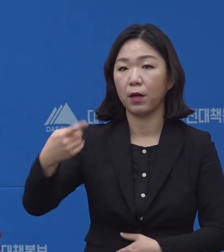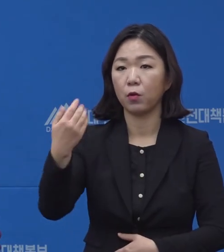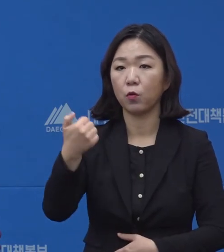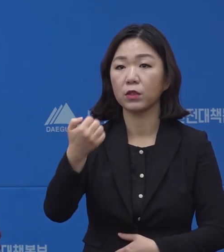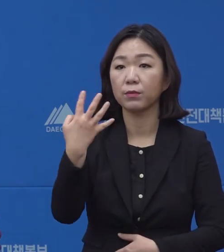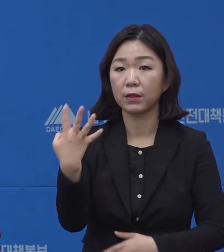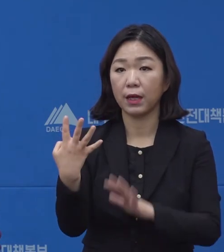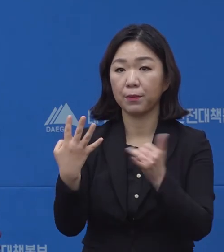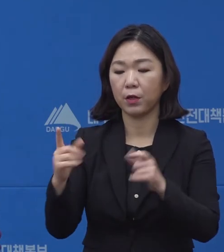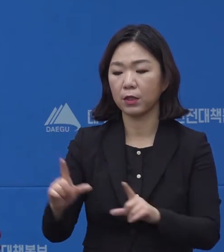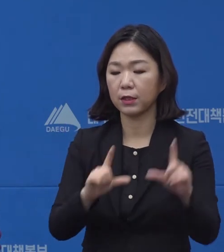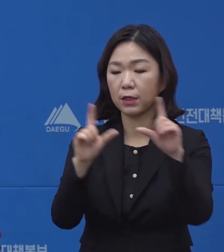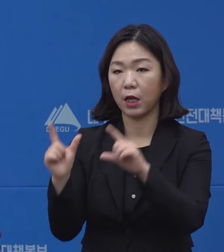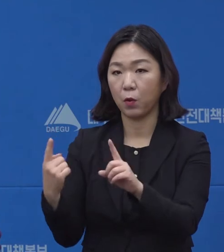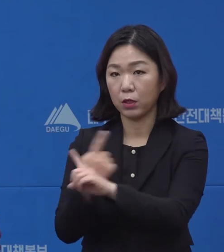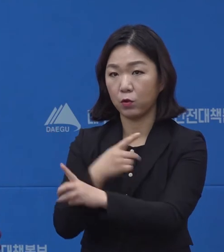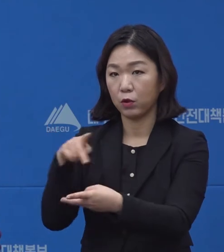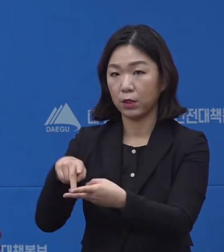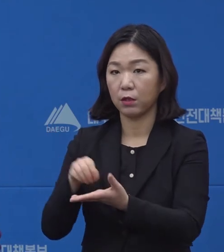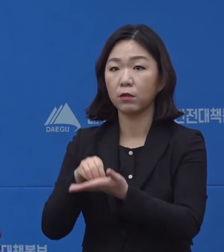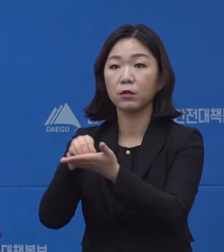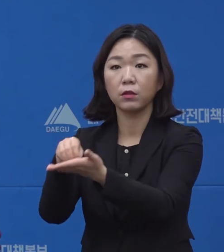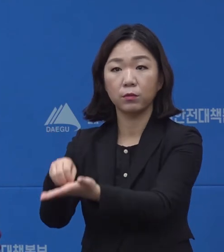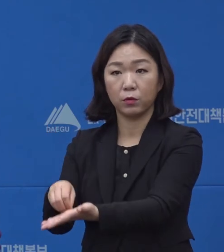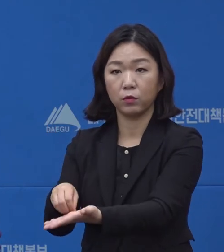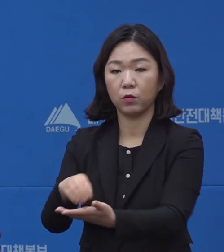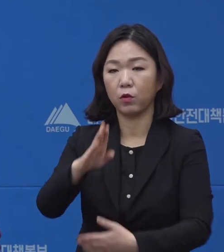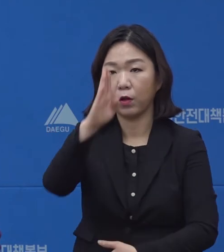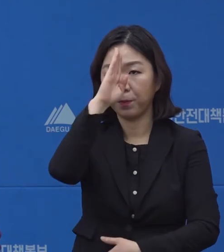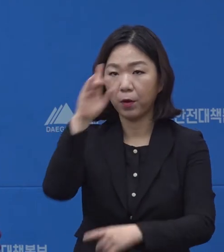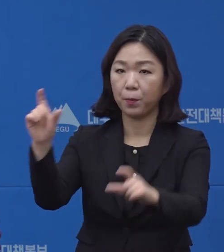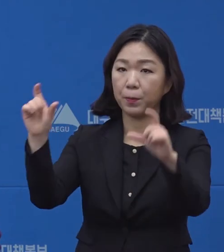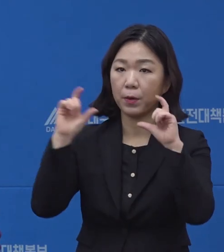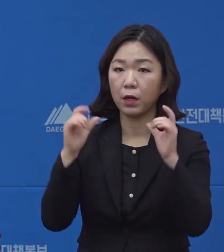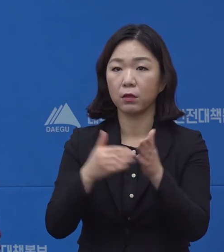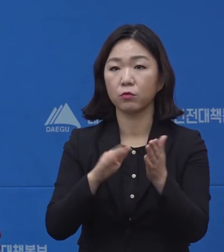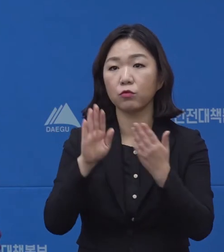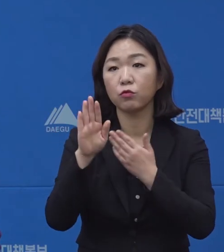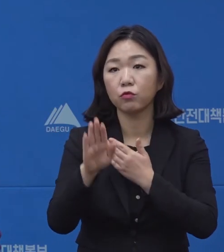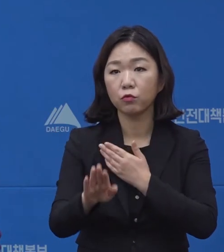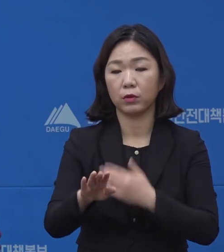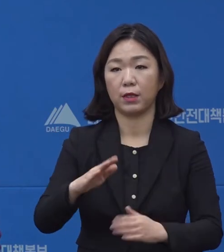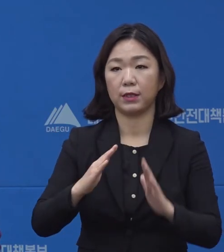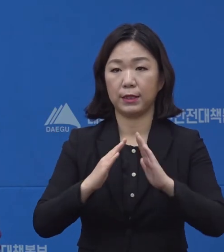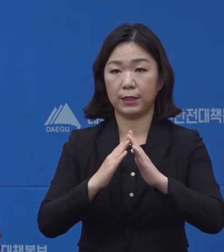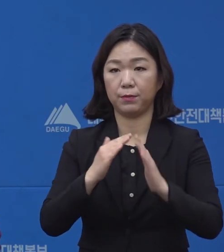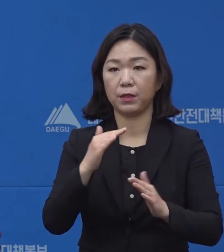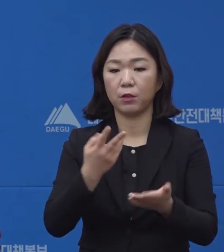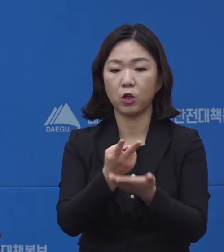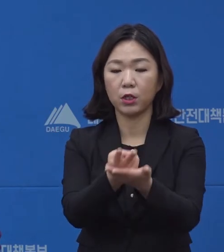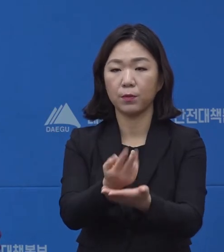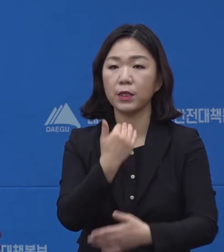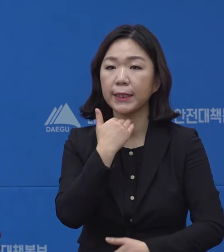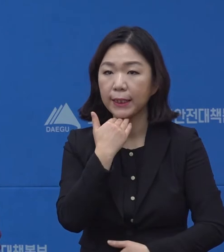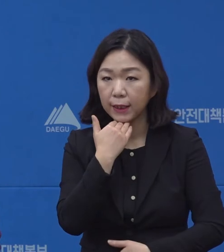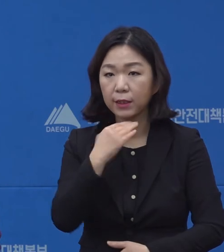2,154명은 생활치료센터에 입소 중이며 확진 판정 후 자가에서 입원 대기 중인 환자는